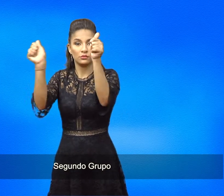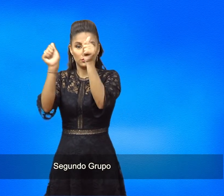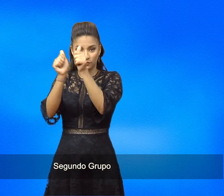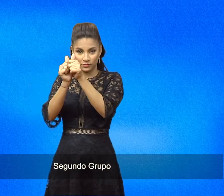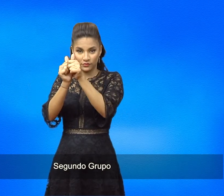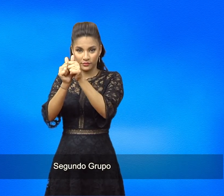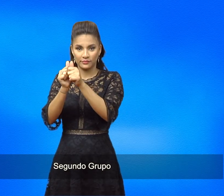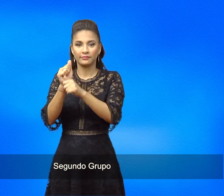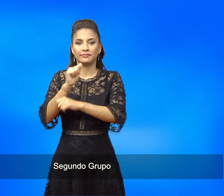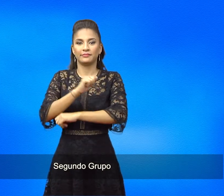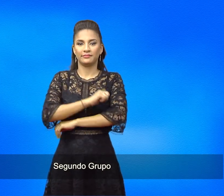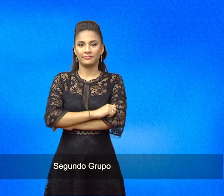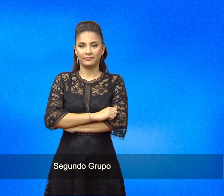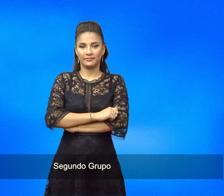segundo grupo